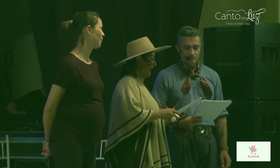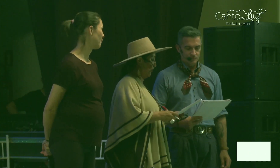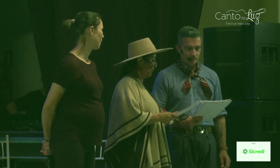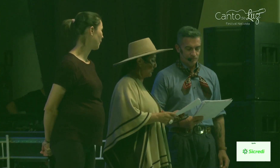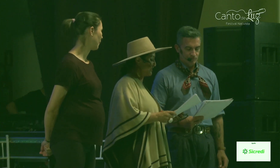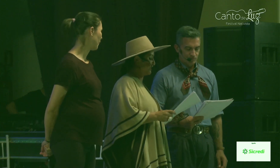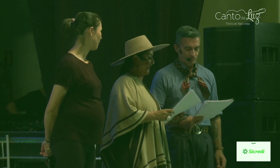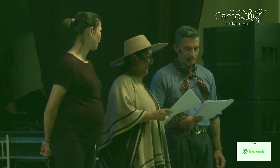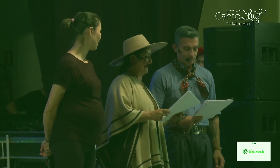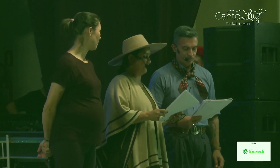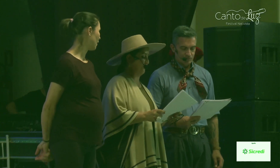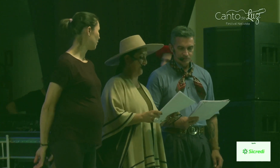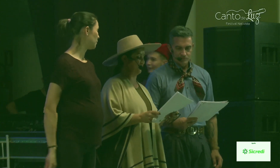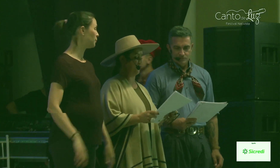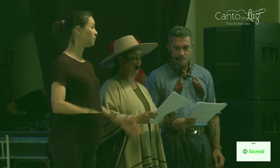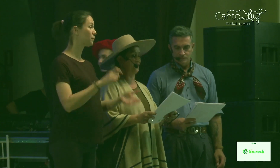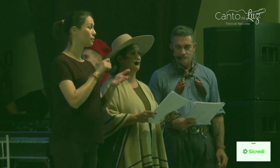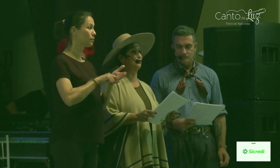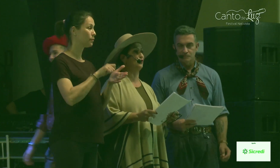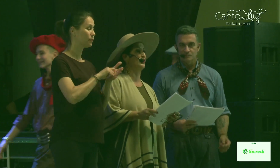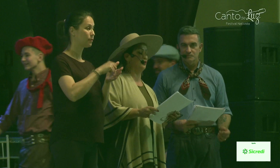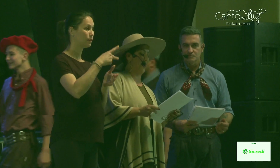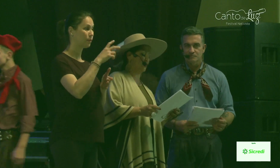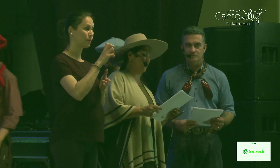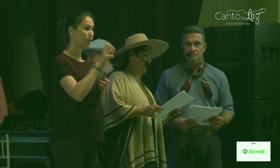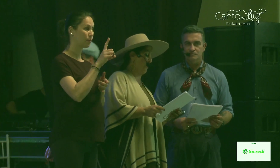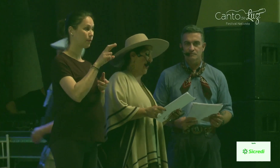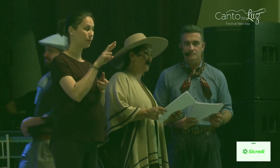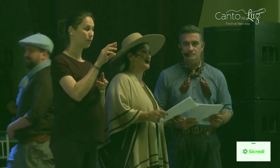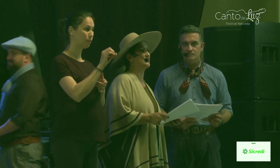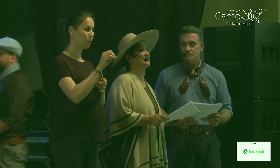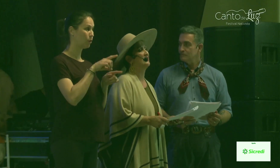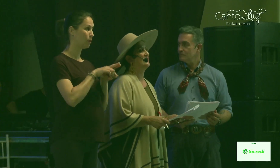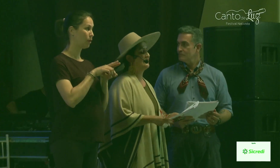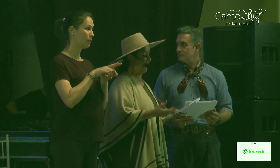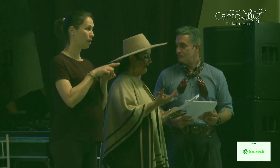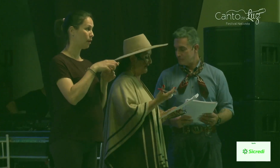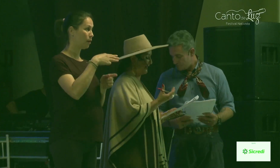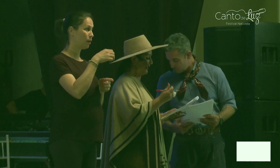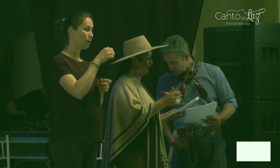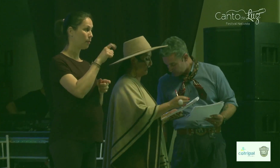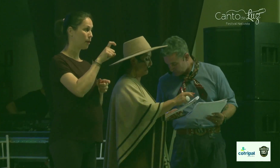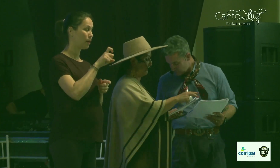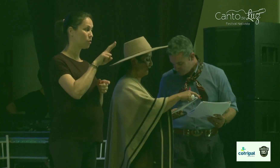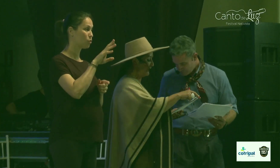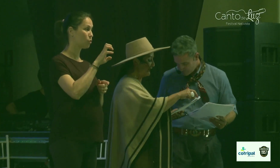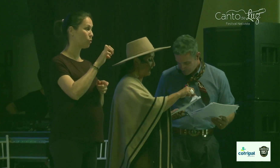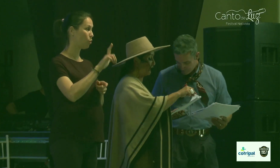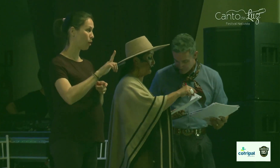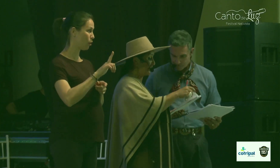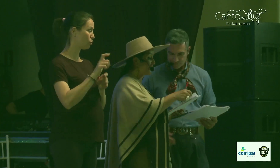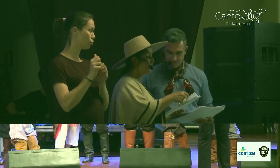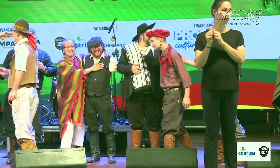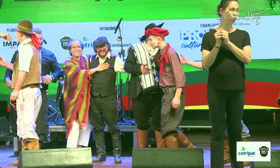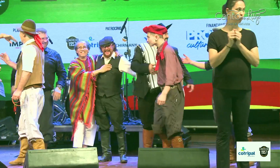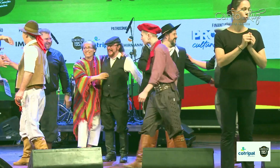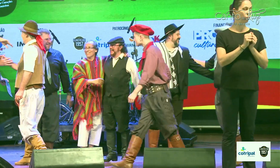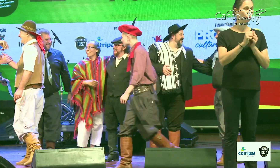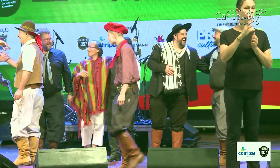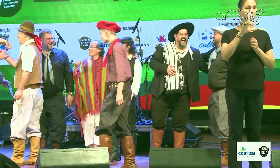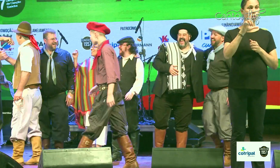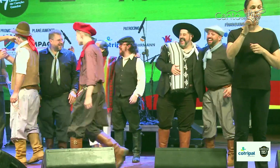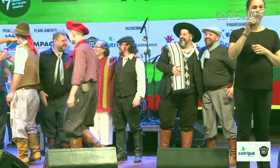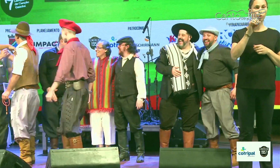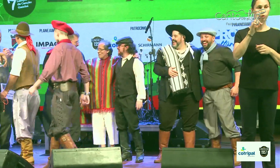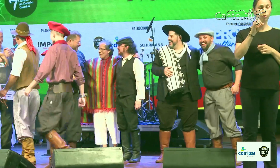orgulho gaúcho tem letra do Pedro Júnior da Fontoura, do Maxuel Bastos, na parceria do Clodoir Gonçalves,